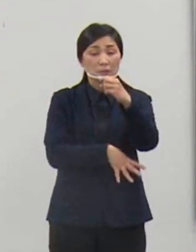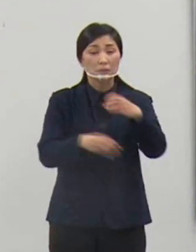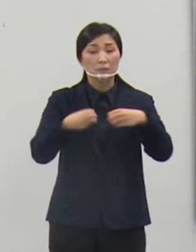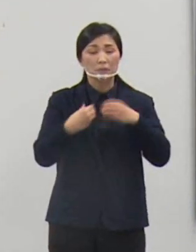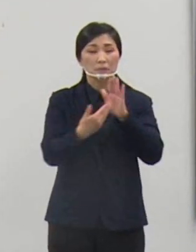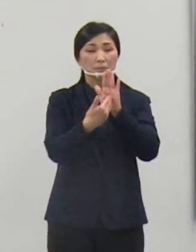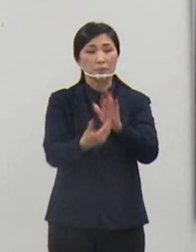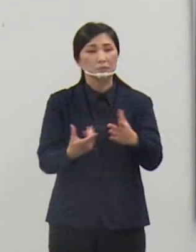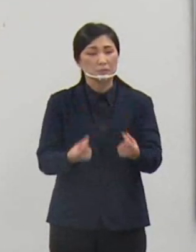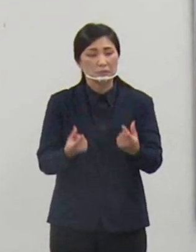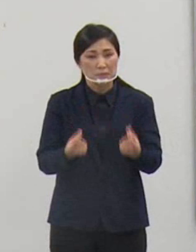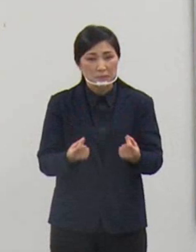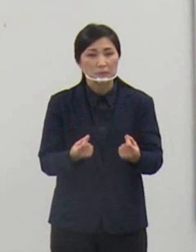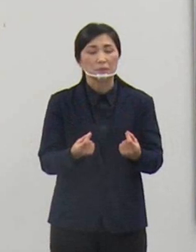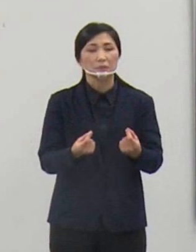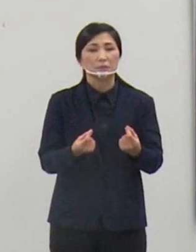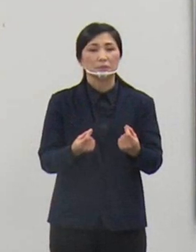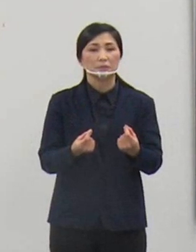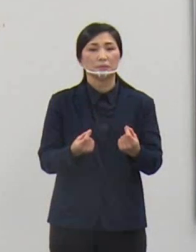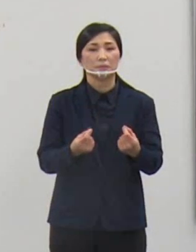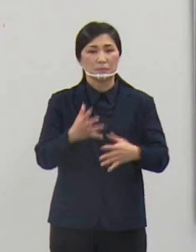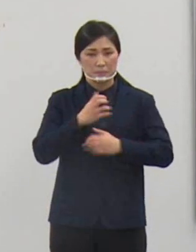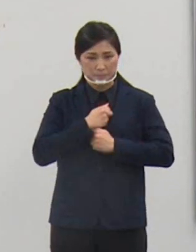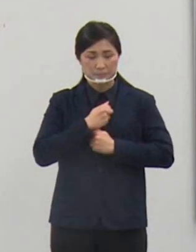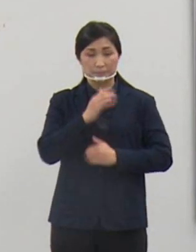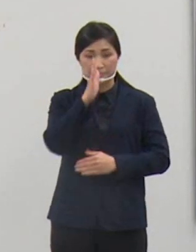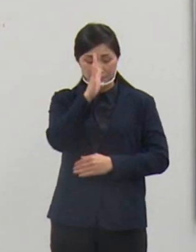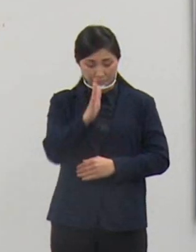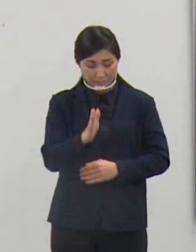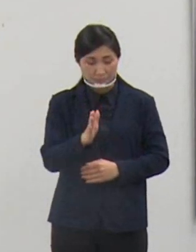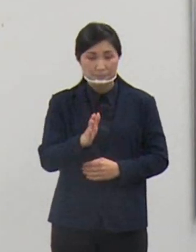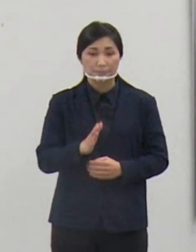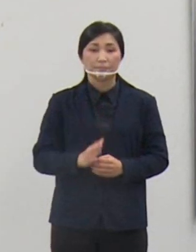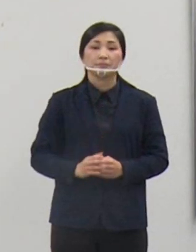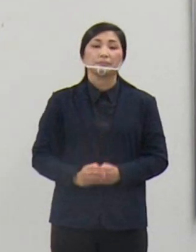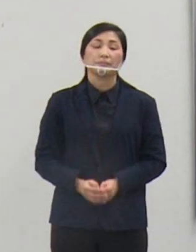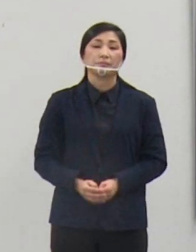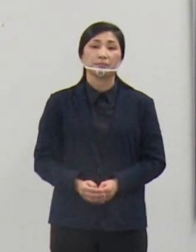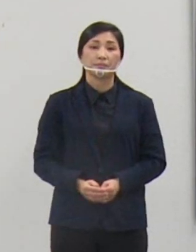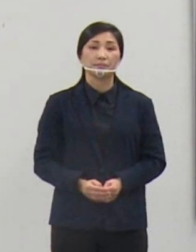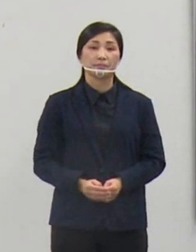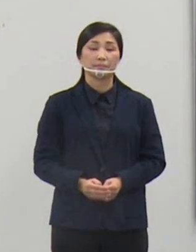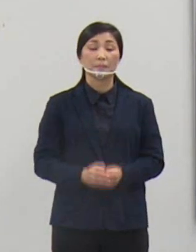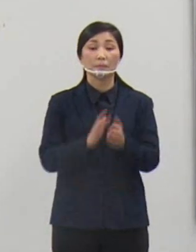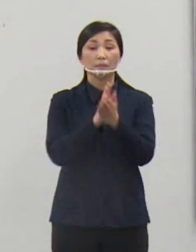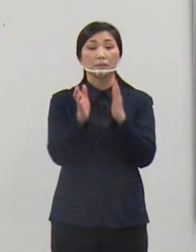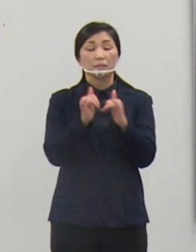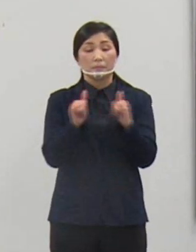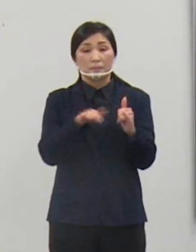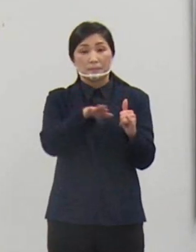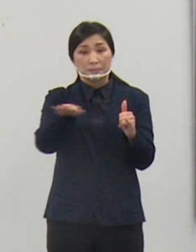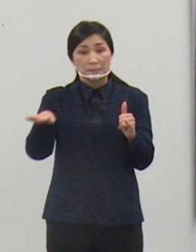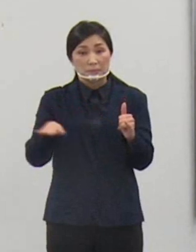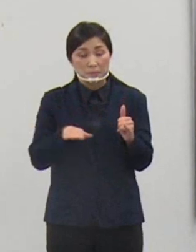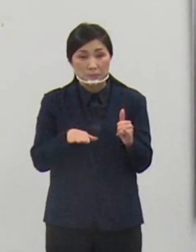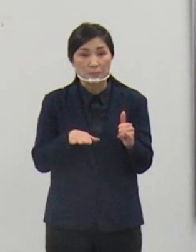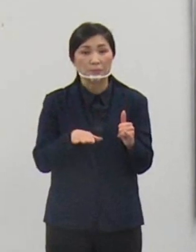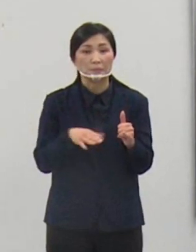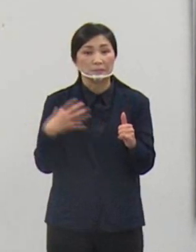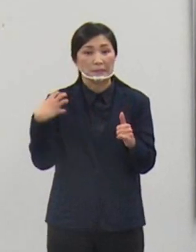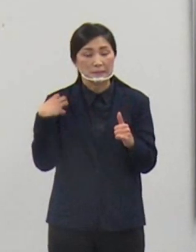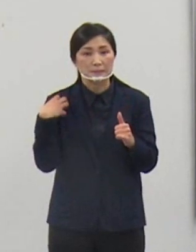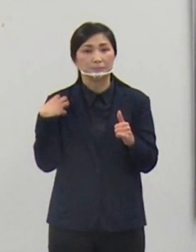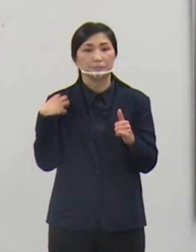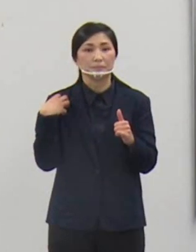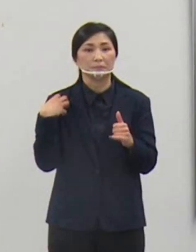の徹底に今後とも心がけていただきますようお願いいたします。県民の皆様方の責任ある行動が、ご